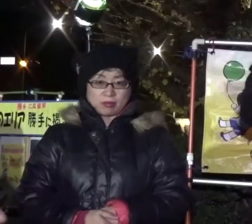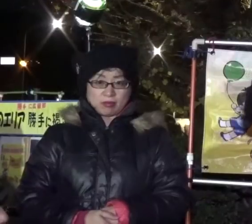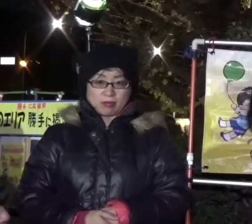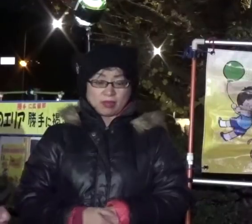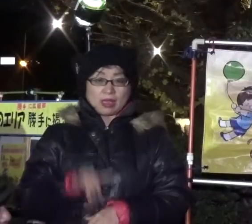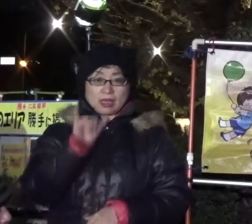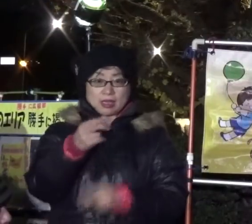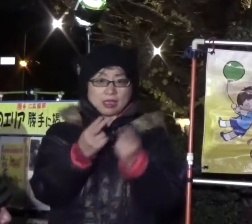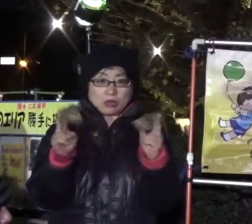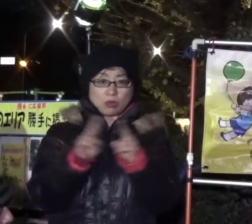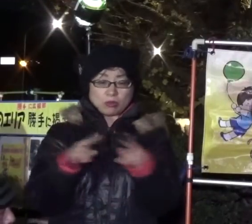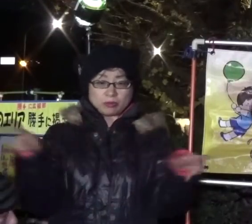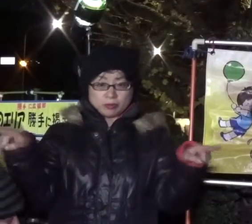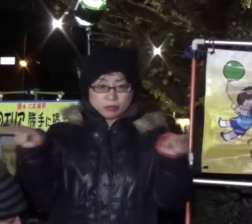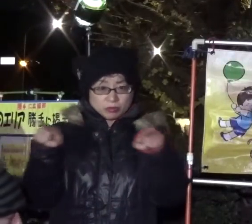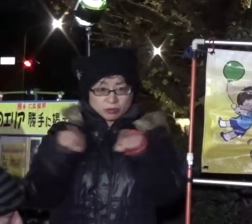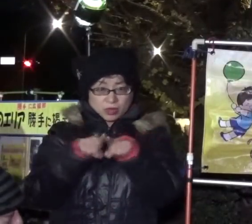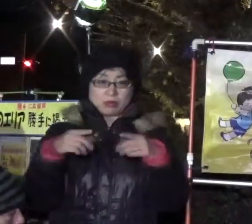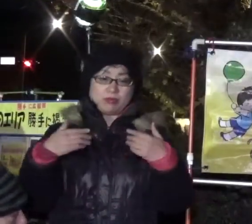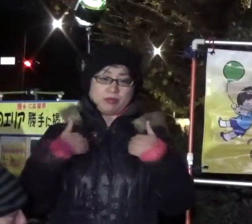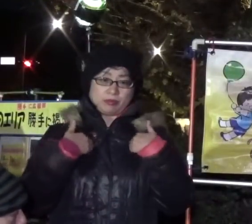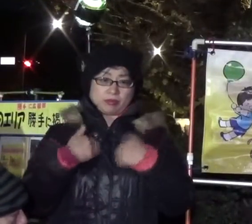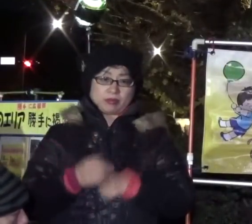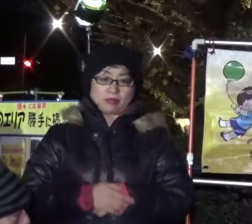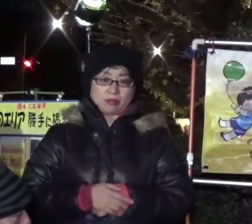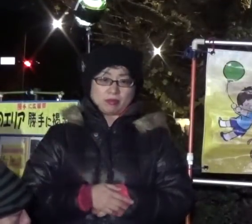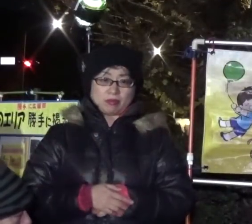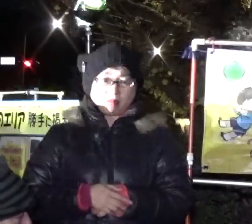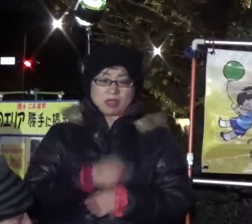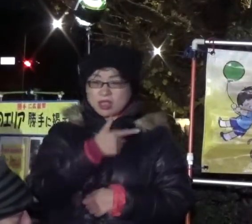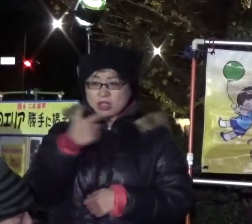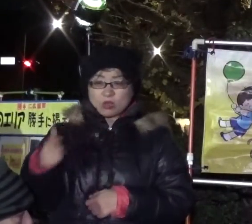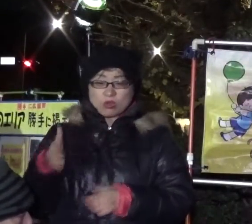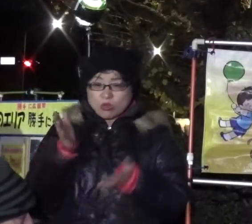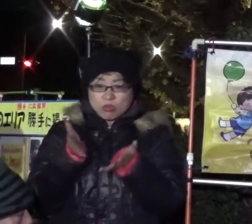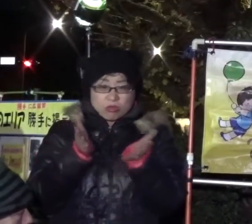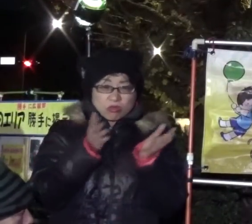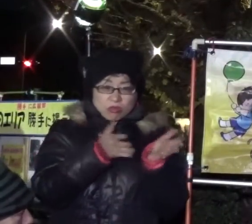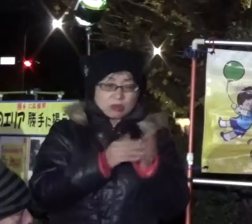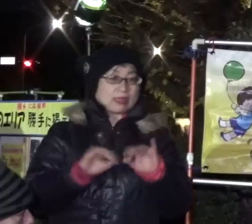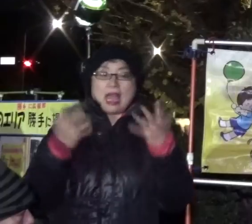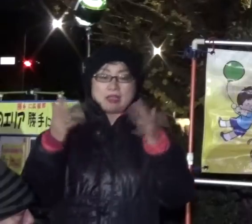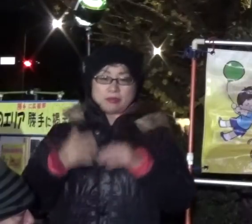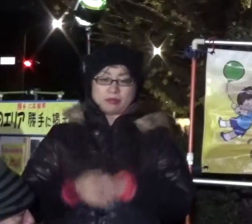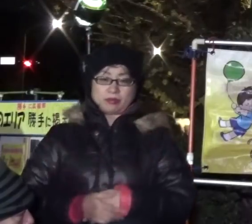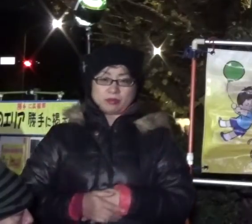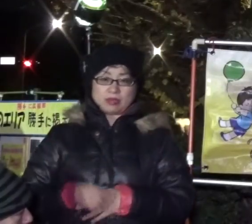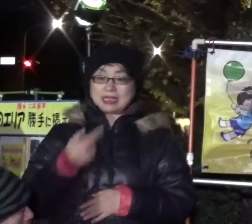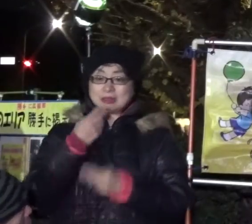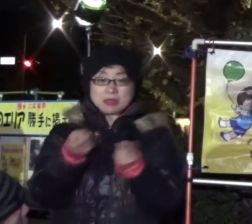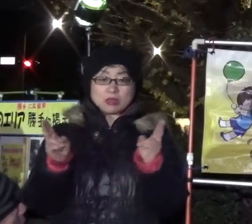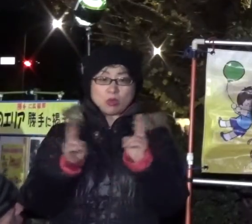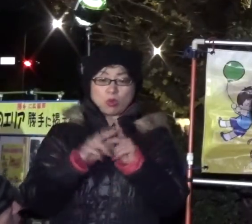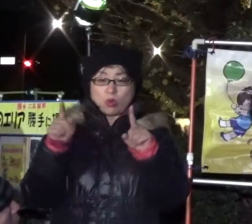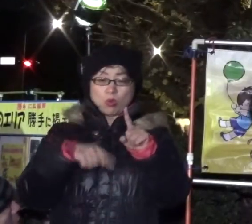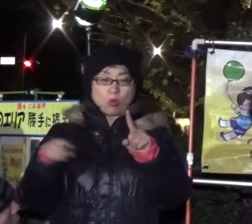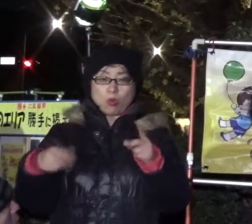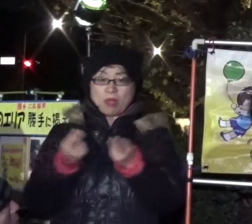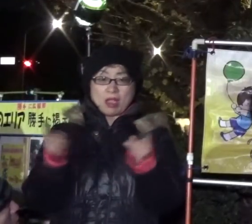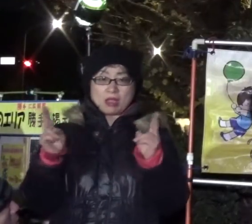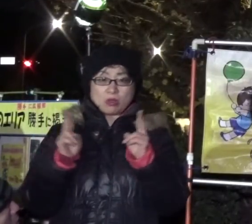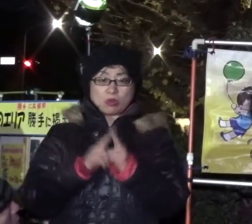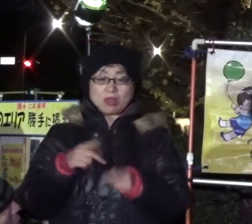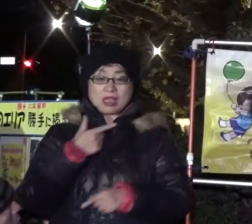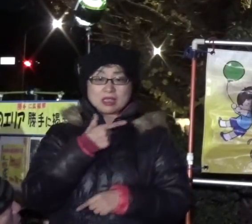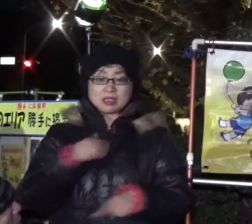野党はまとまらなきゃいけません。四の五の言ってる場合じゃないですよ。自民党だって公明党だって別に